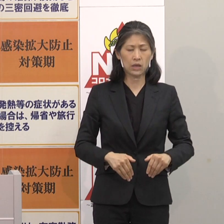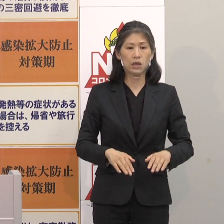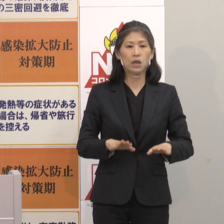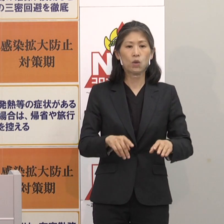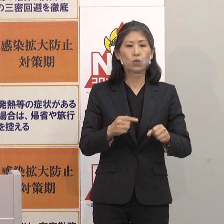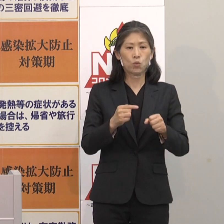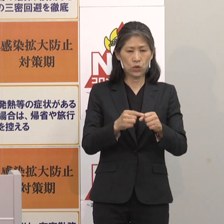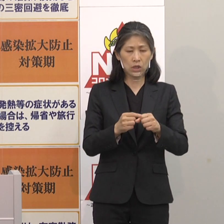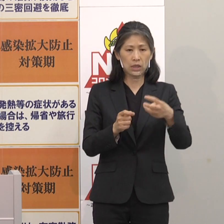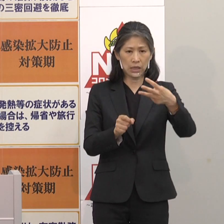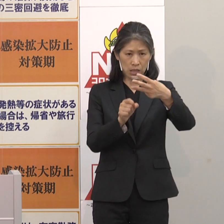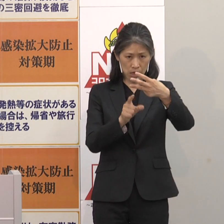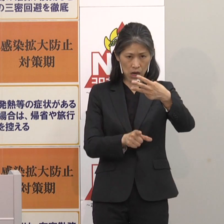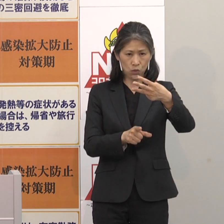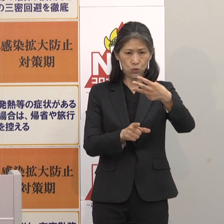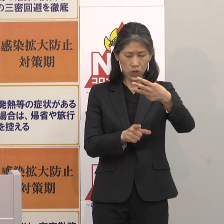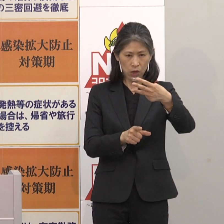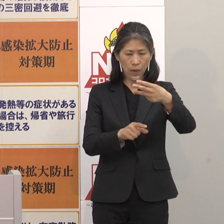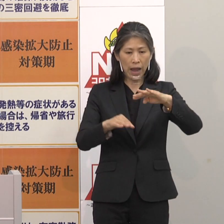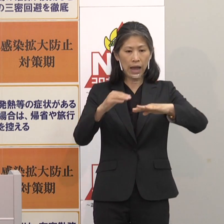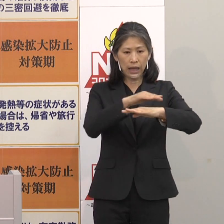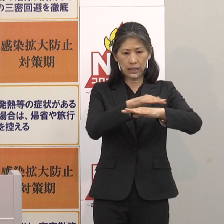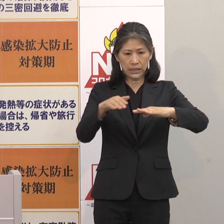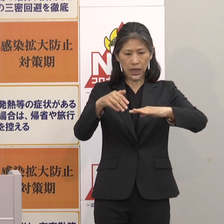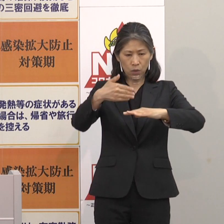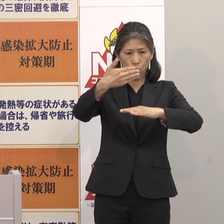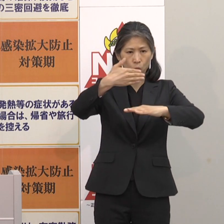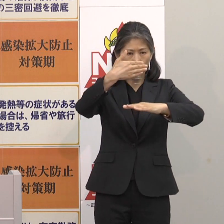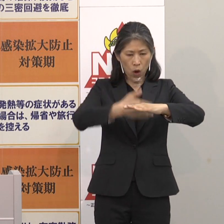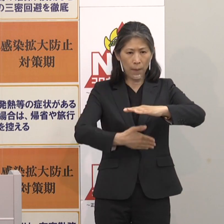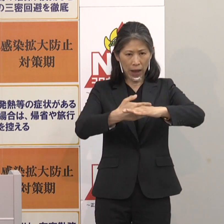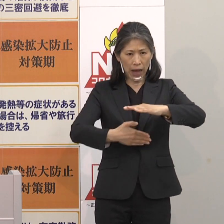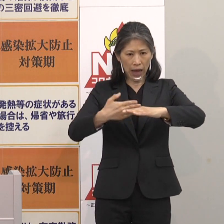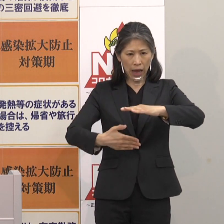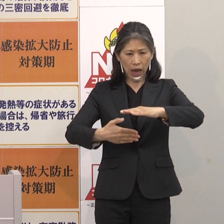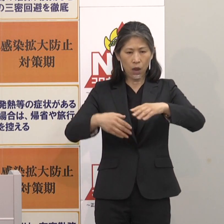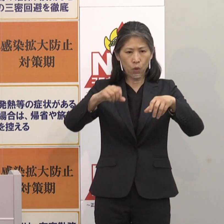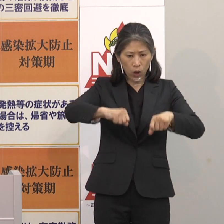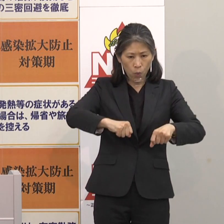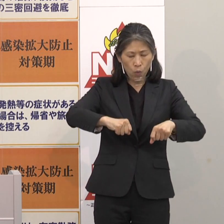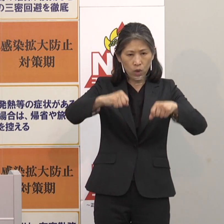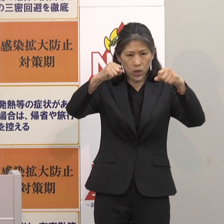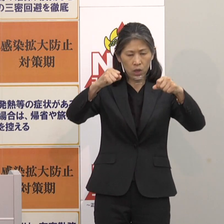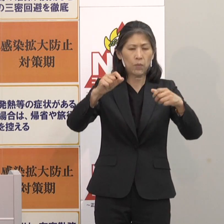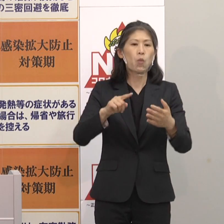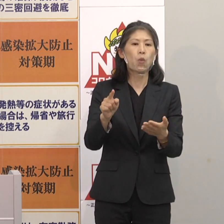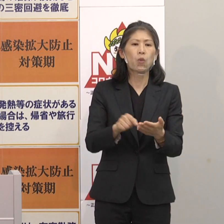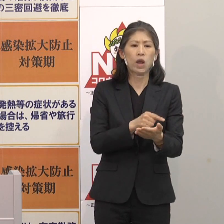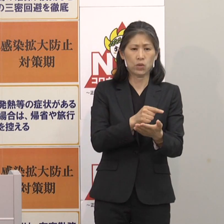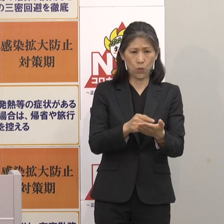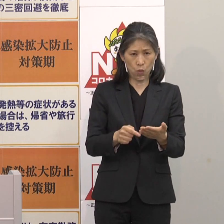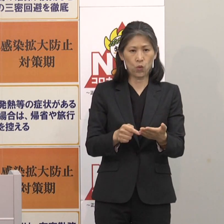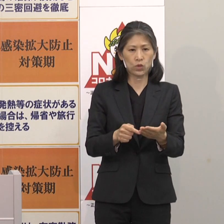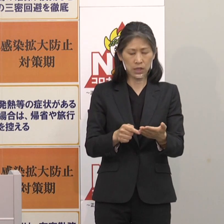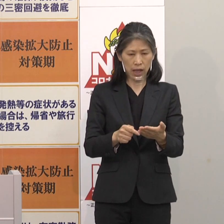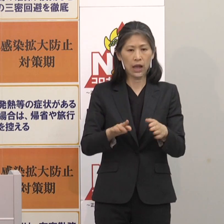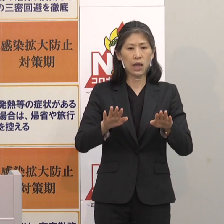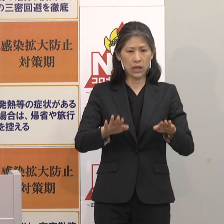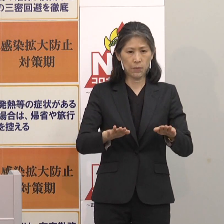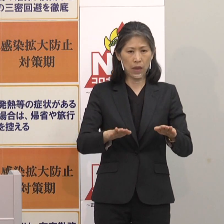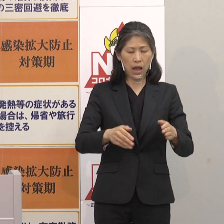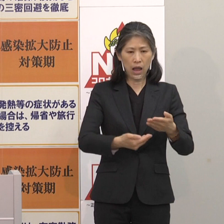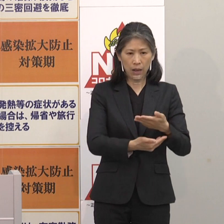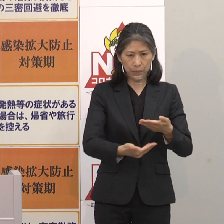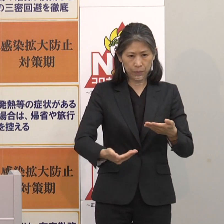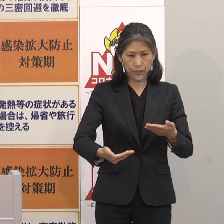北海岸に設置しておりました遮水壁の引き抜きを完了し現在地下水の環境基準達成に向けた追加的